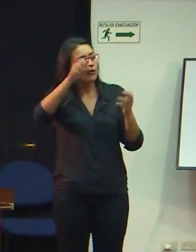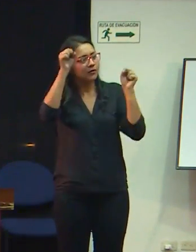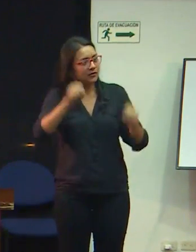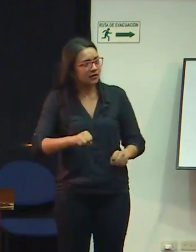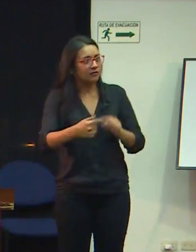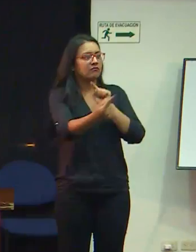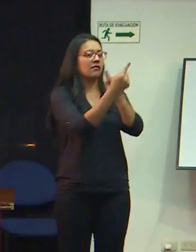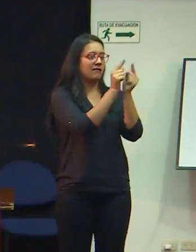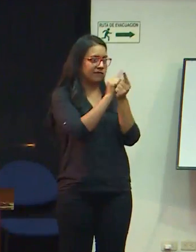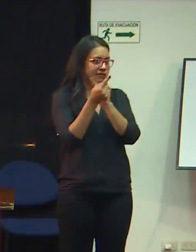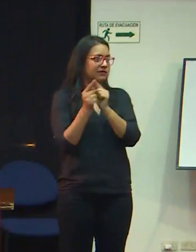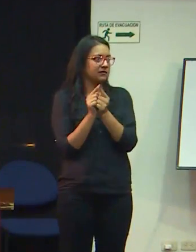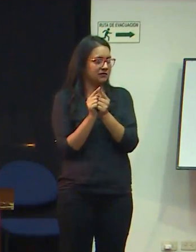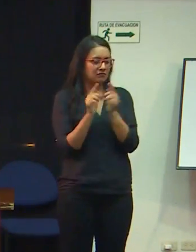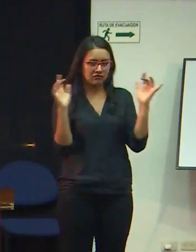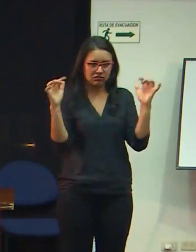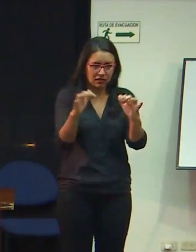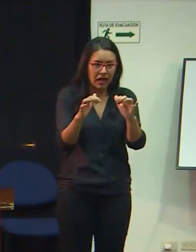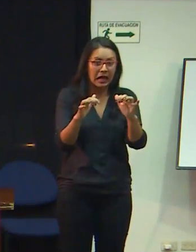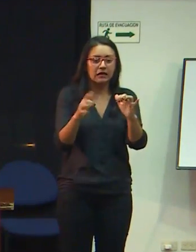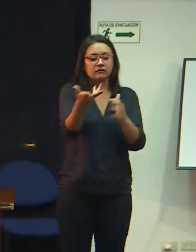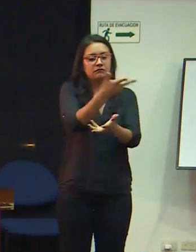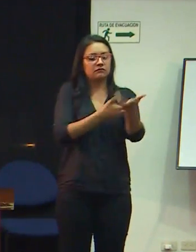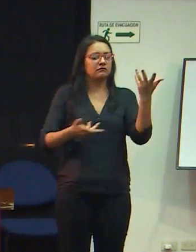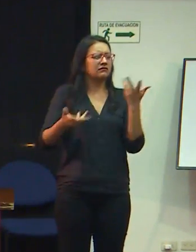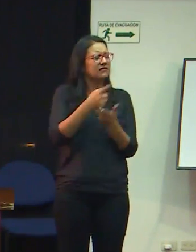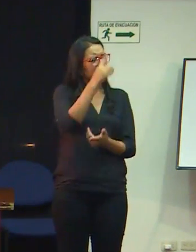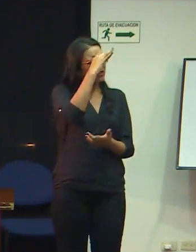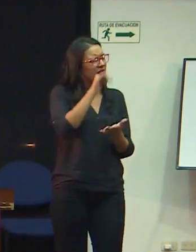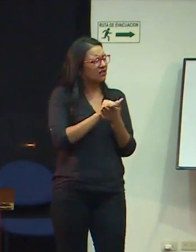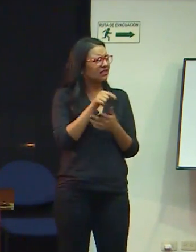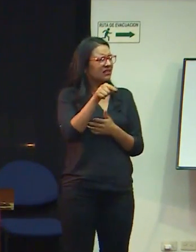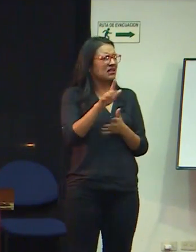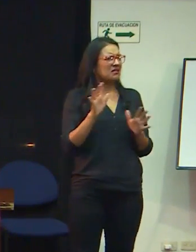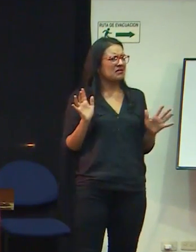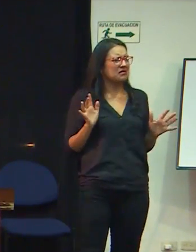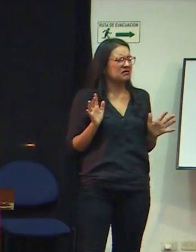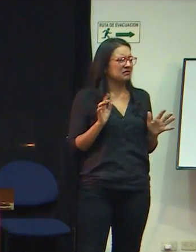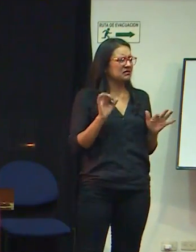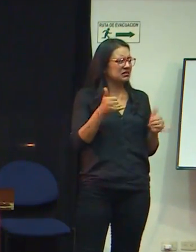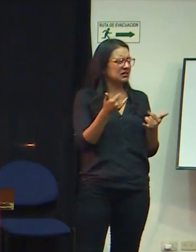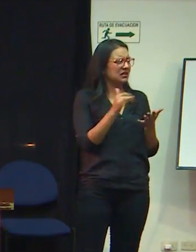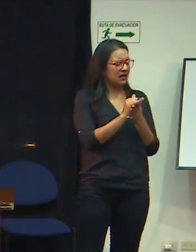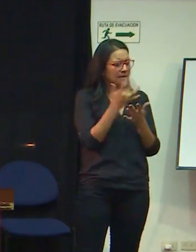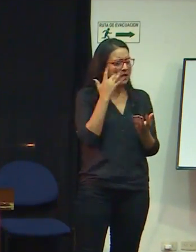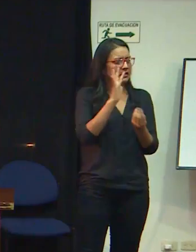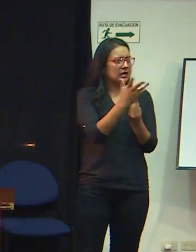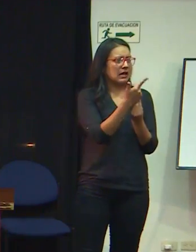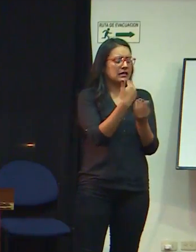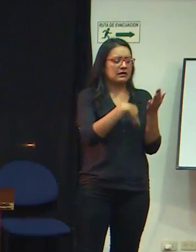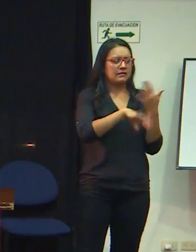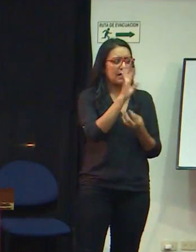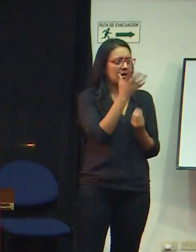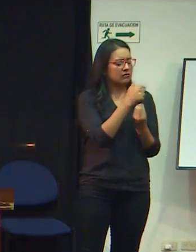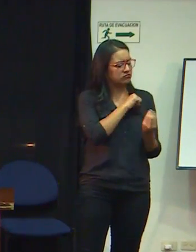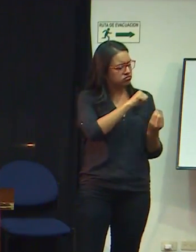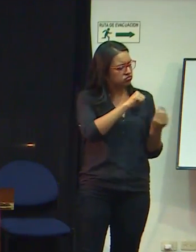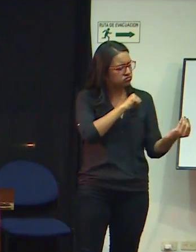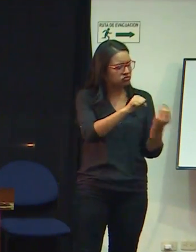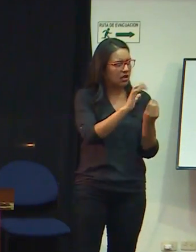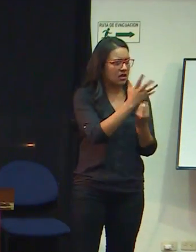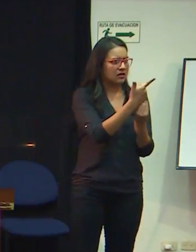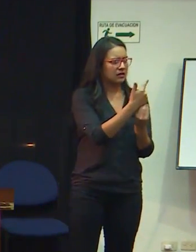de encontrarnos. Y aparte de eso, pues creo que se ha movido muchísimo la parte artística. Creo